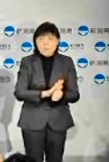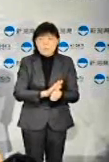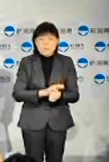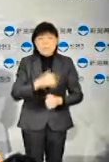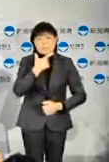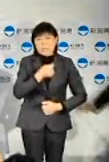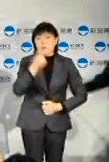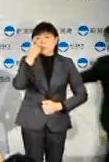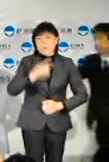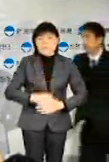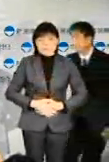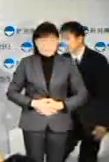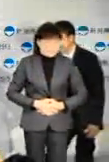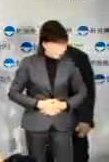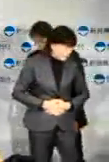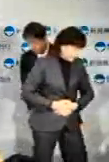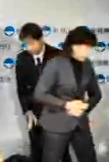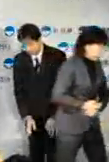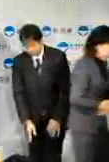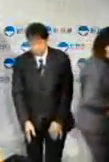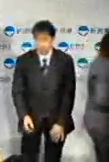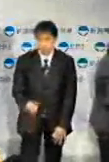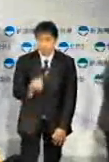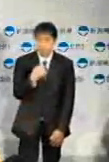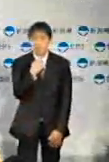。 もう一点すいません、